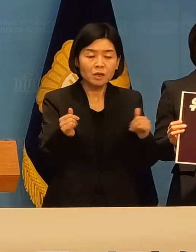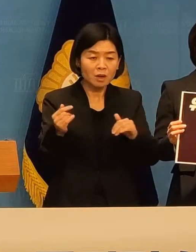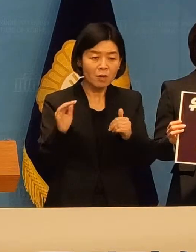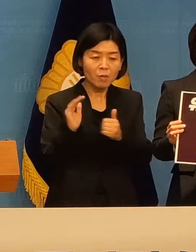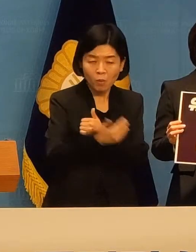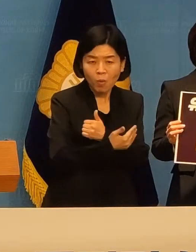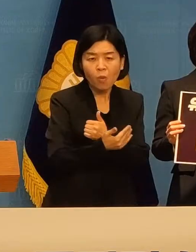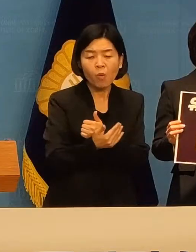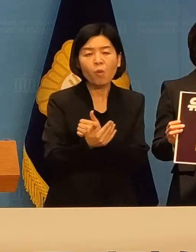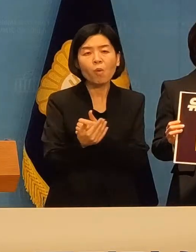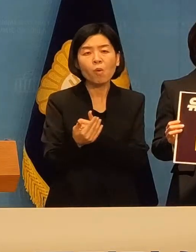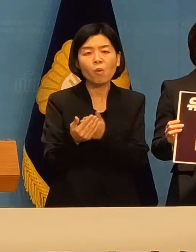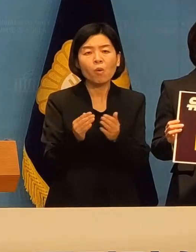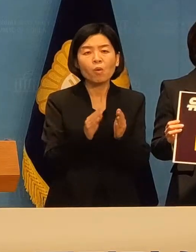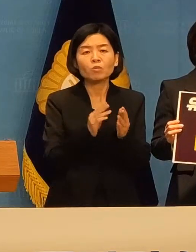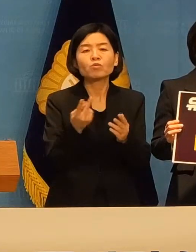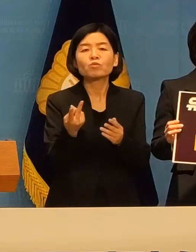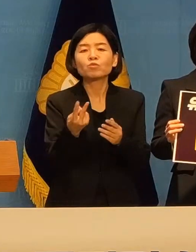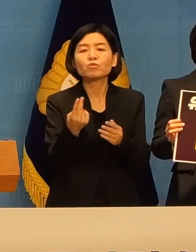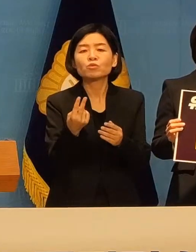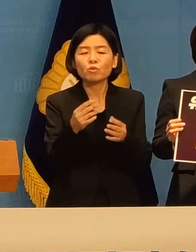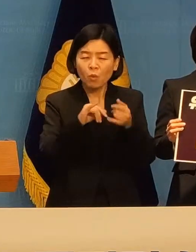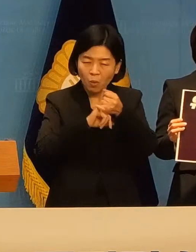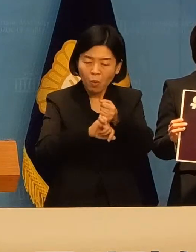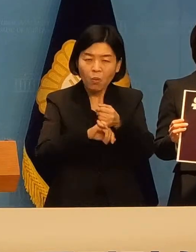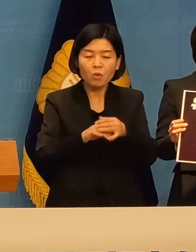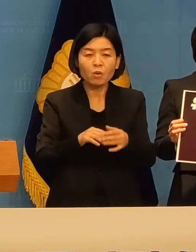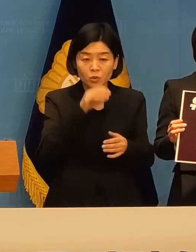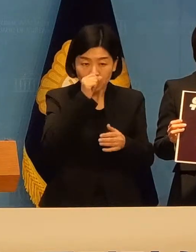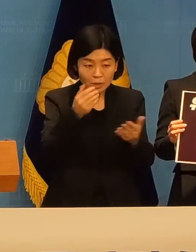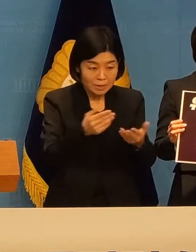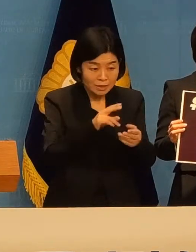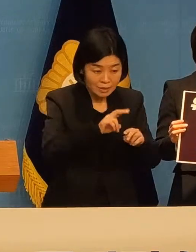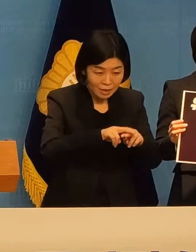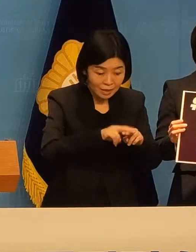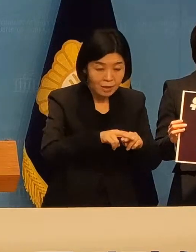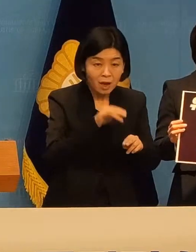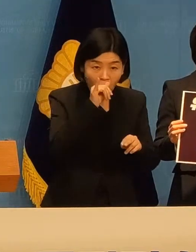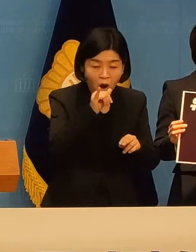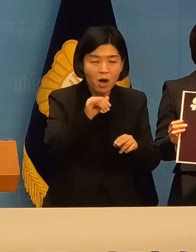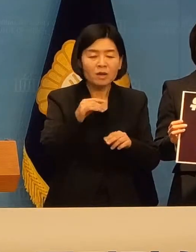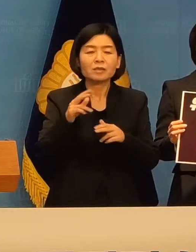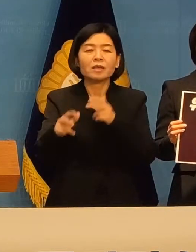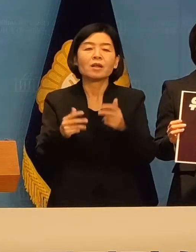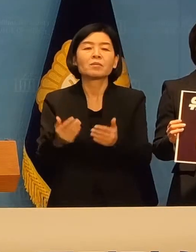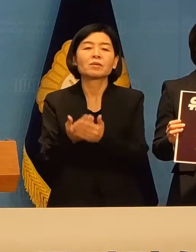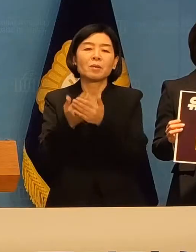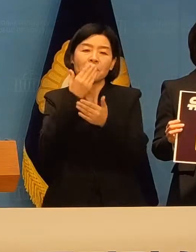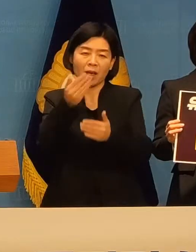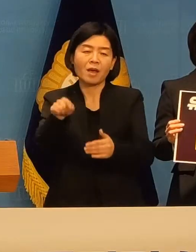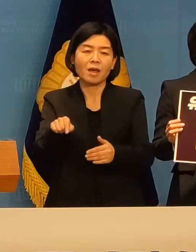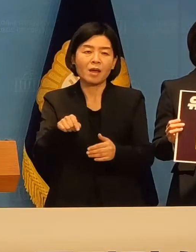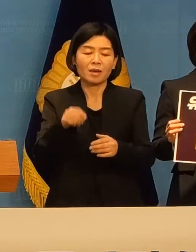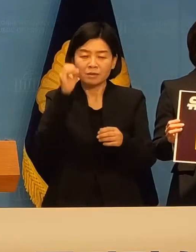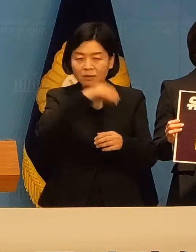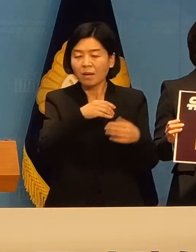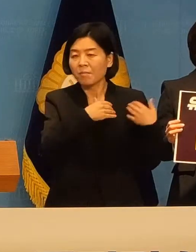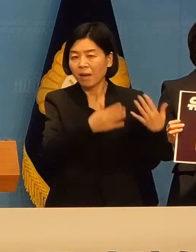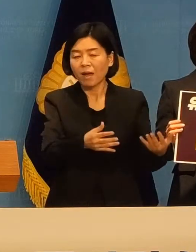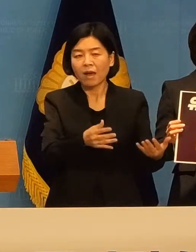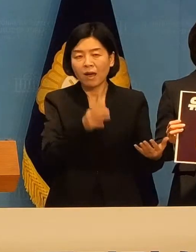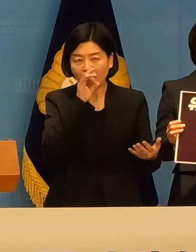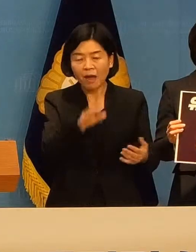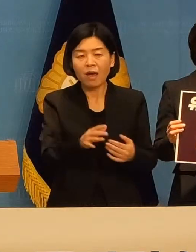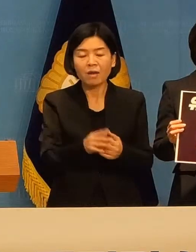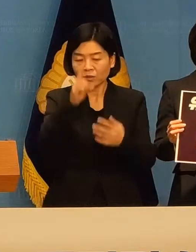양면입니다. 좋은 일자리 없는 산업 성장은 불가능합니다. 더 이상 방관해서는 안 됩니다. 지금 당장